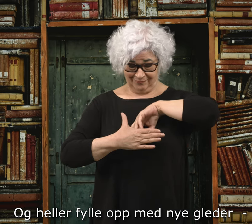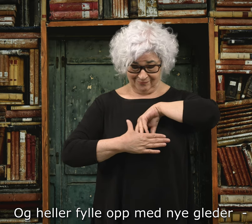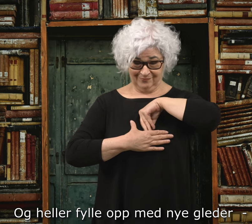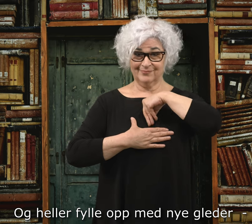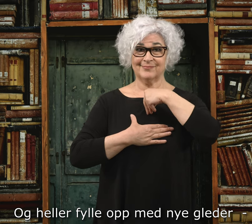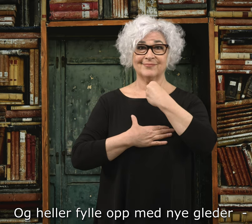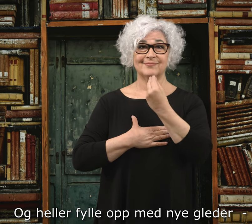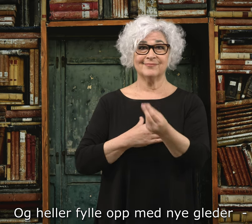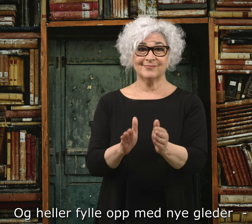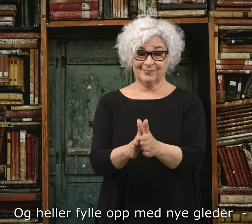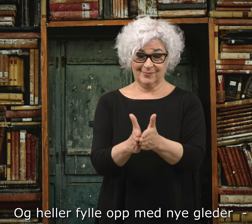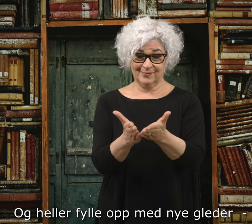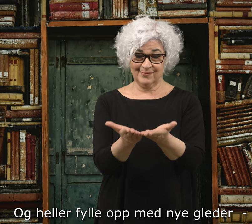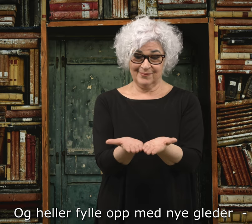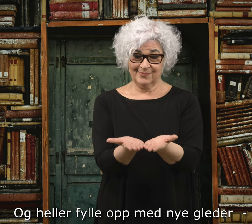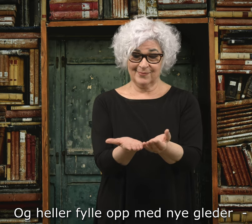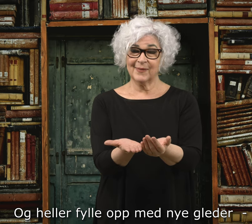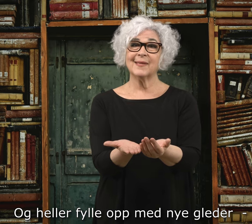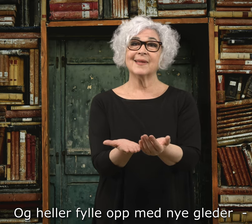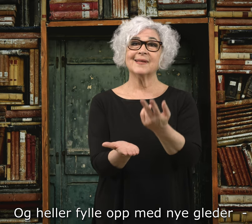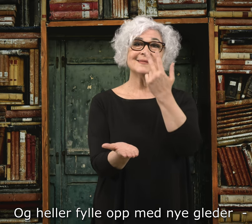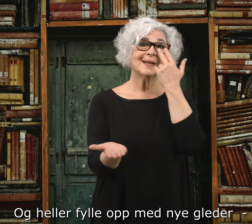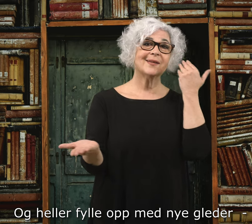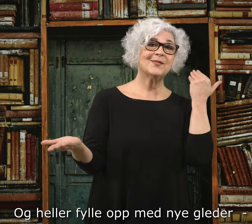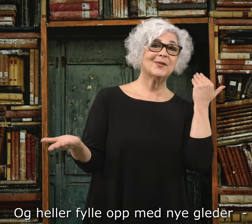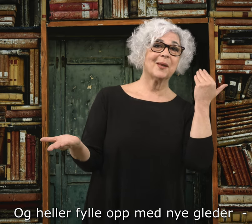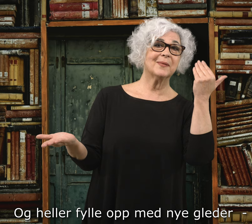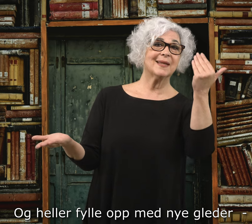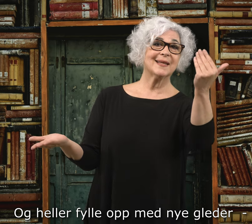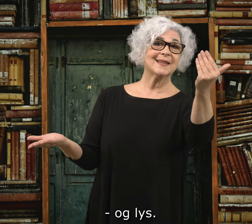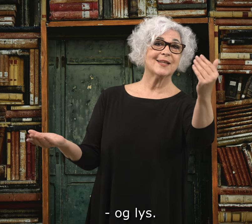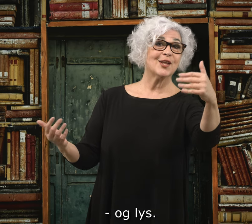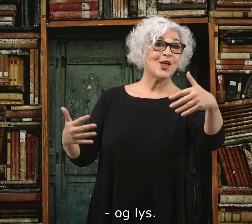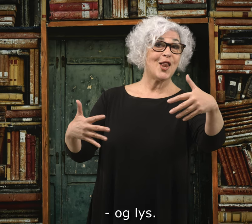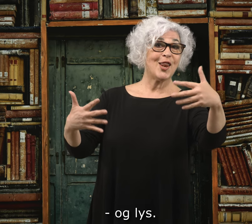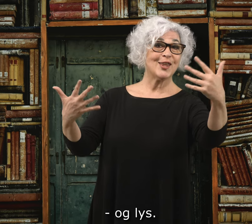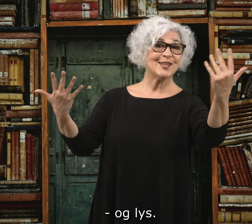Og heller fylle opp med nye gleder og lys.